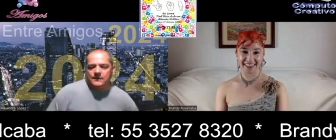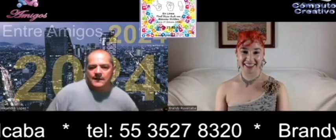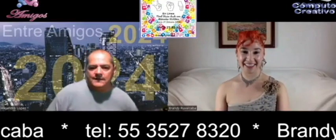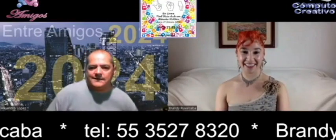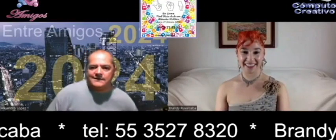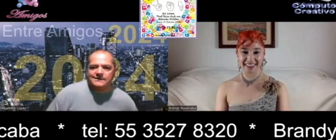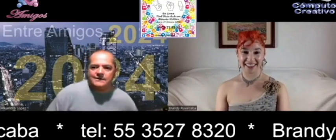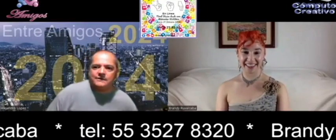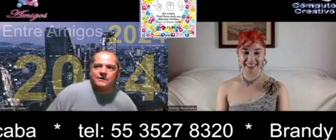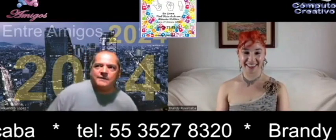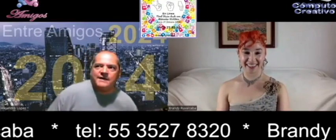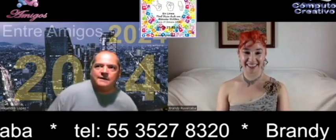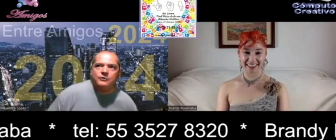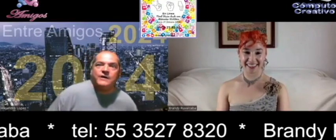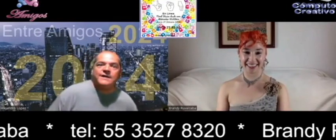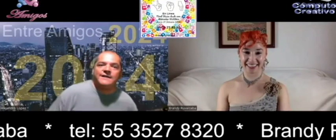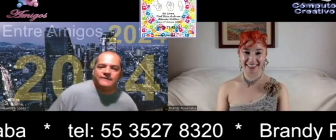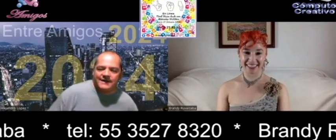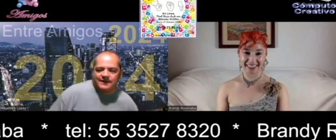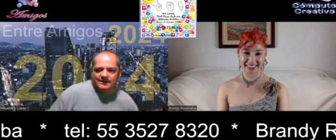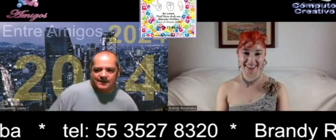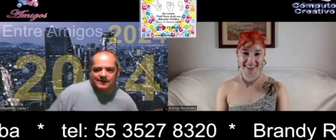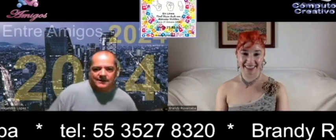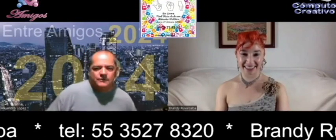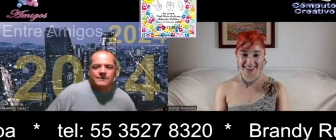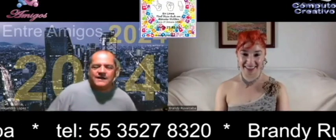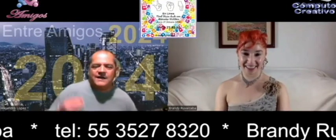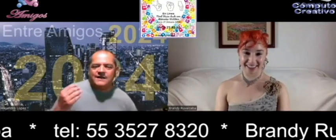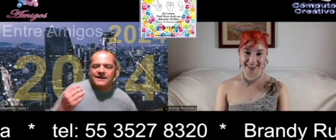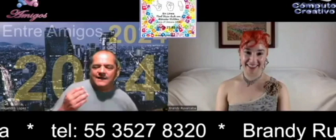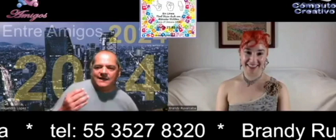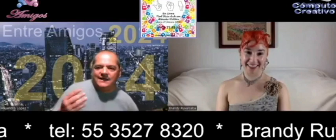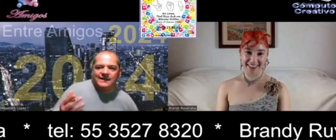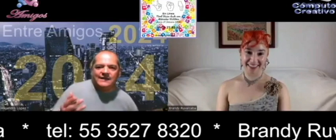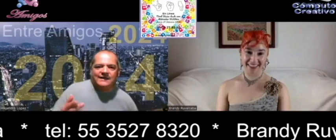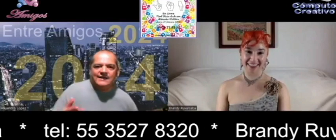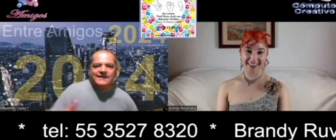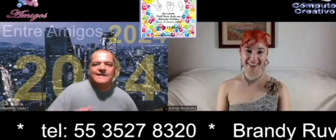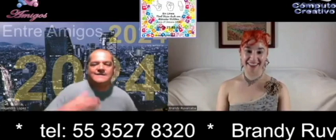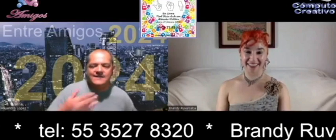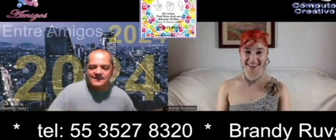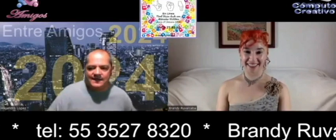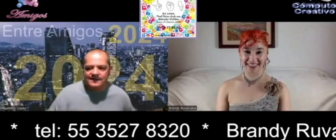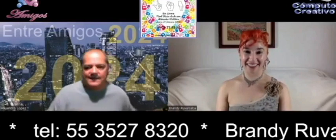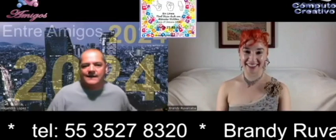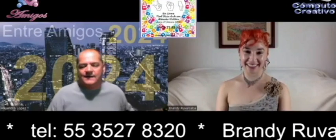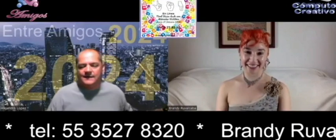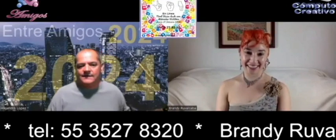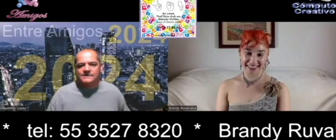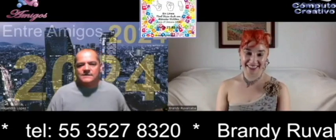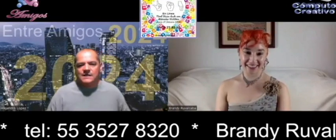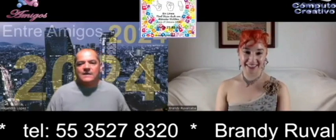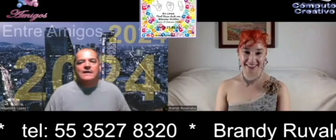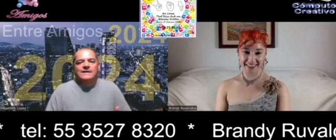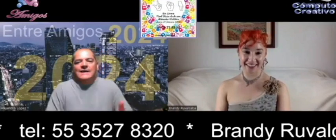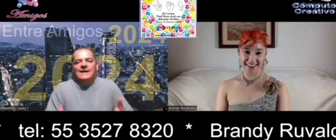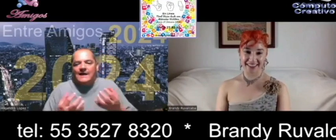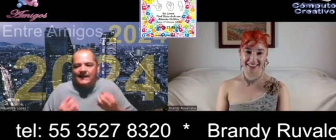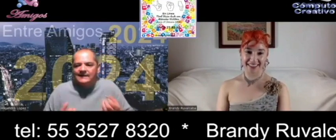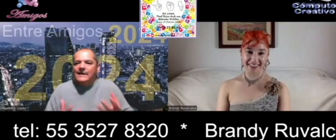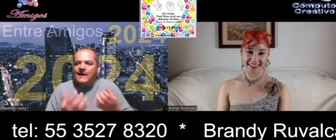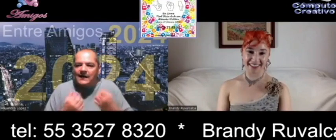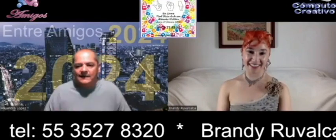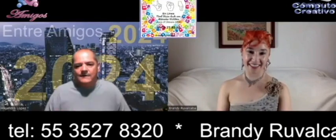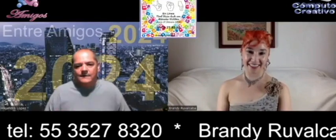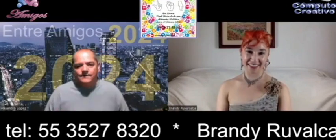mucho, es una manera muy gratificante, una manera de enseñar que la verdad, te